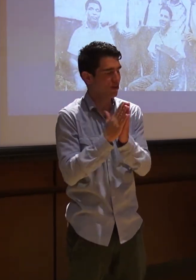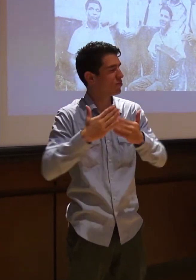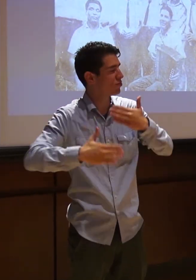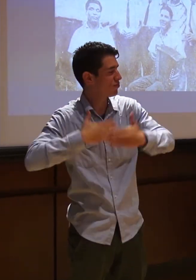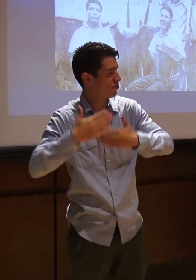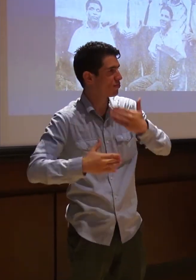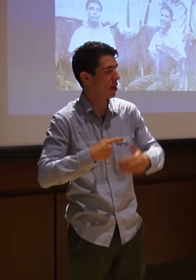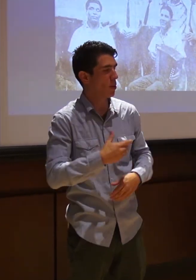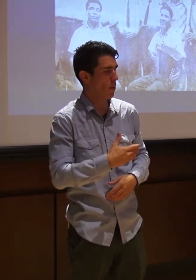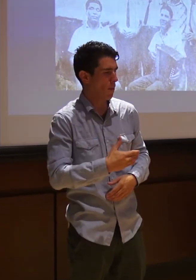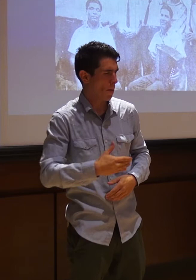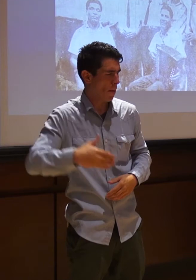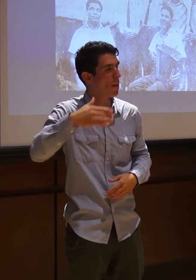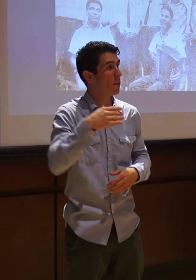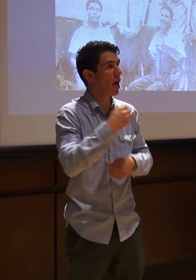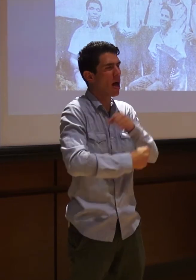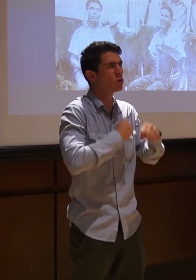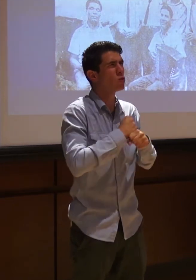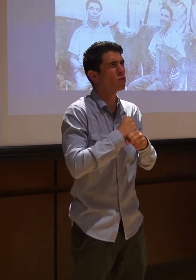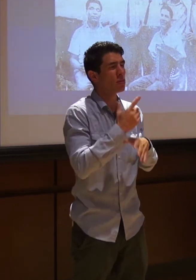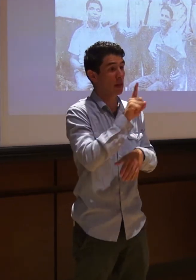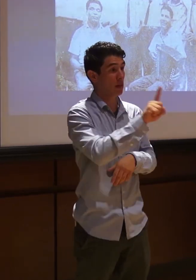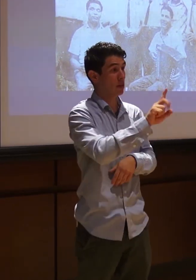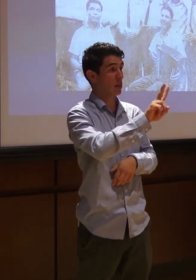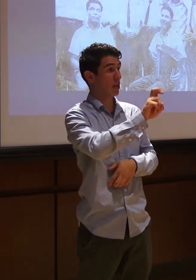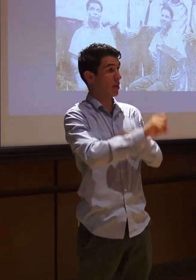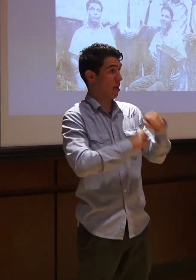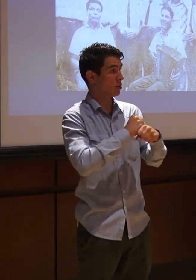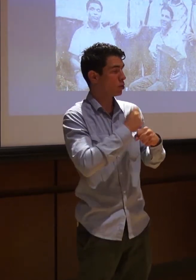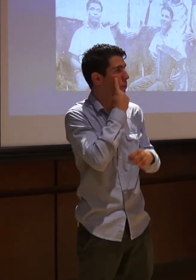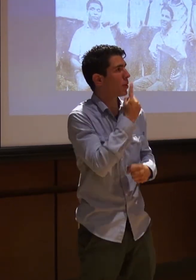música para escuchar siempre a alto volumen, le gustaba también leer.